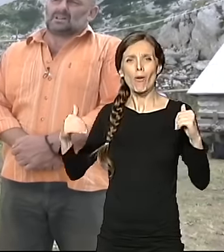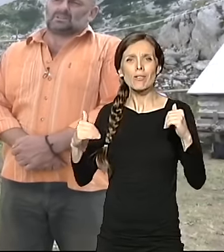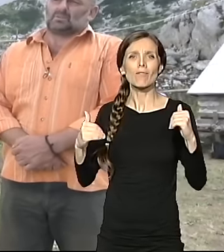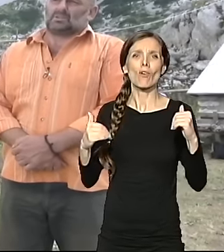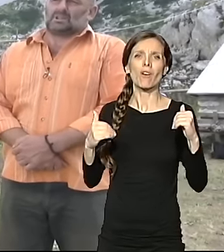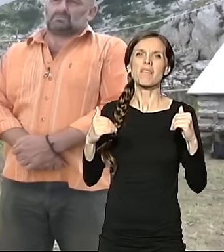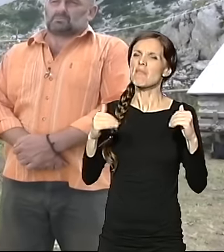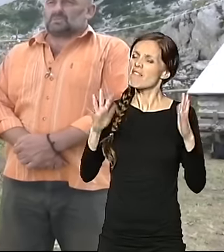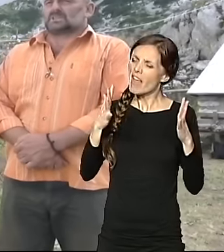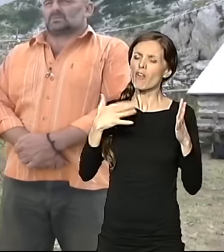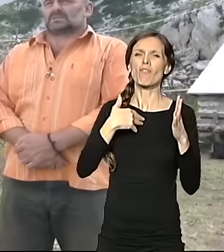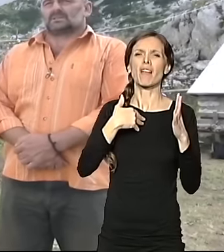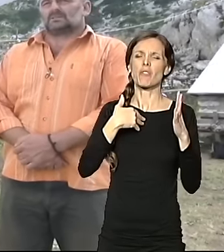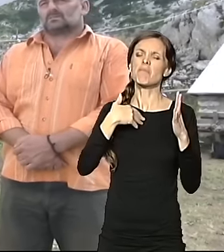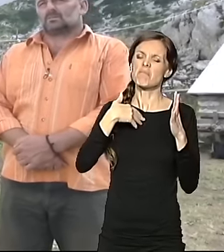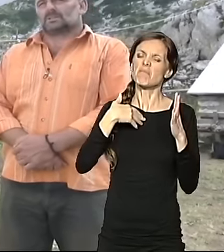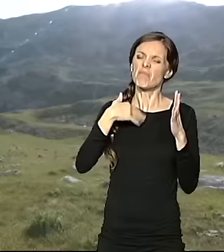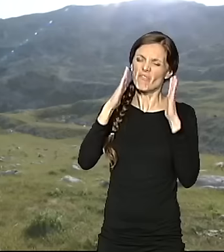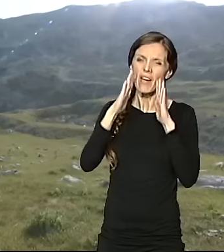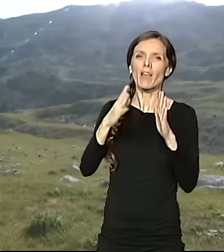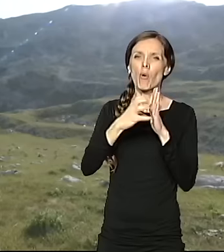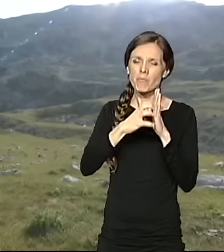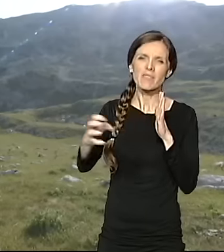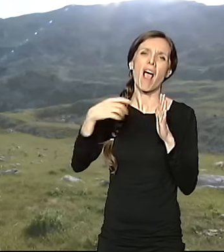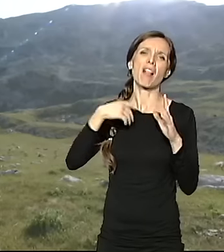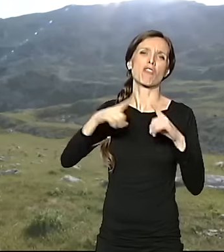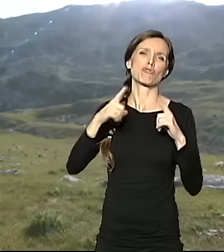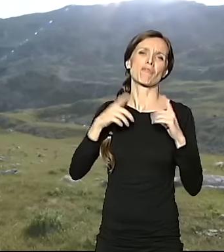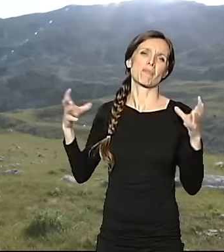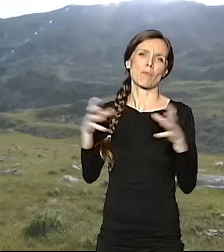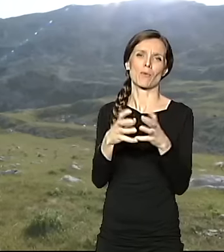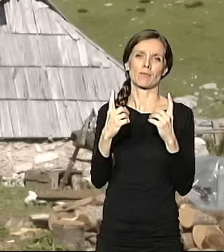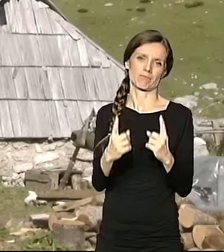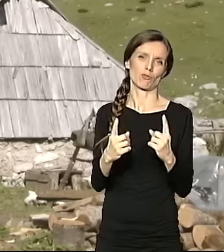i da ćemo i dalje, mislim, ostati u zajednici.